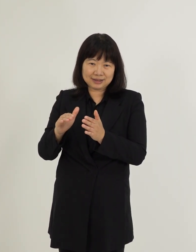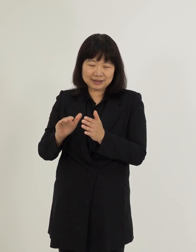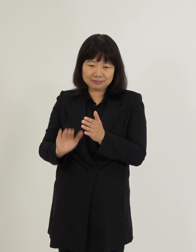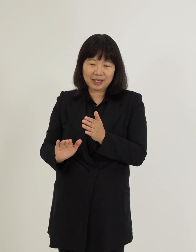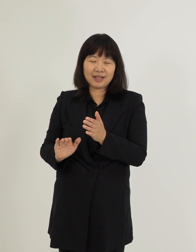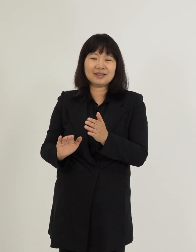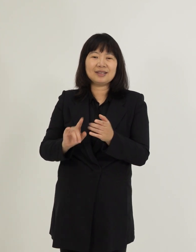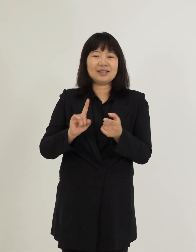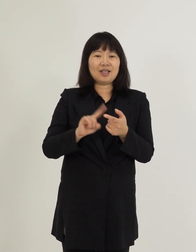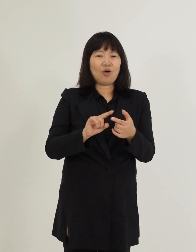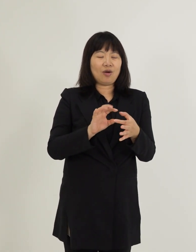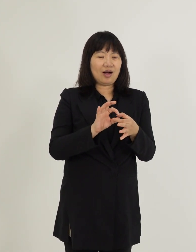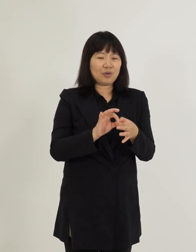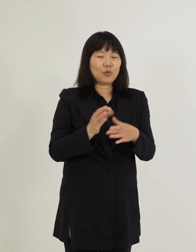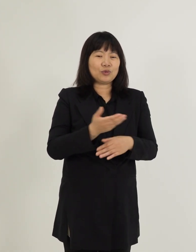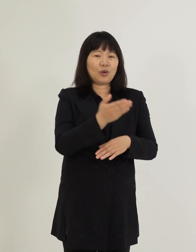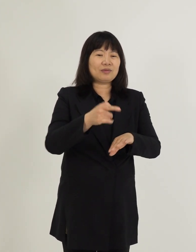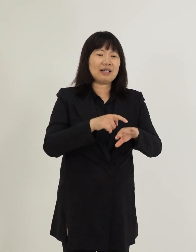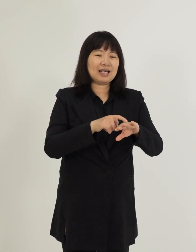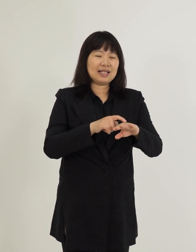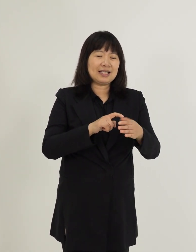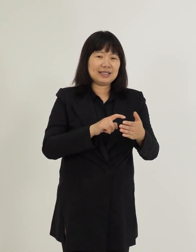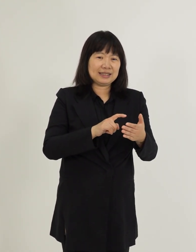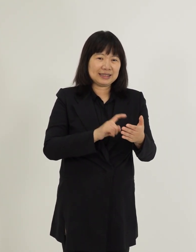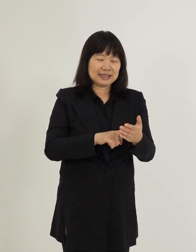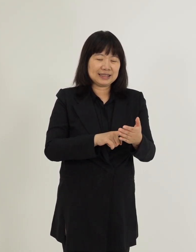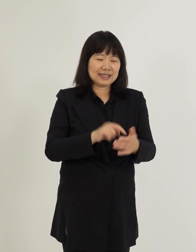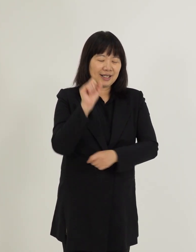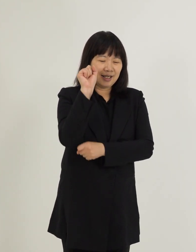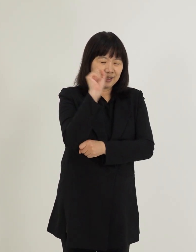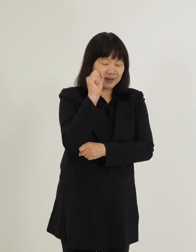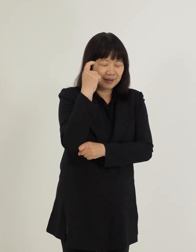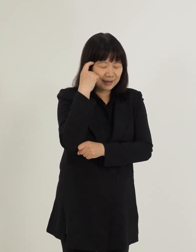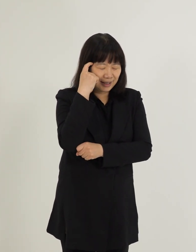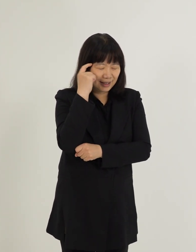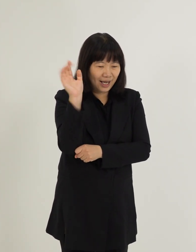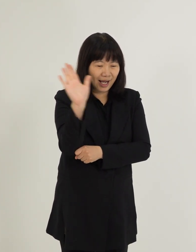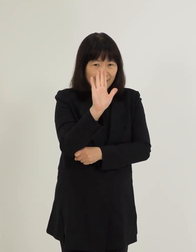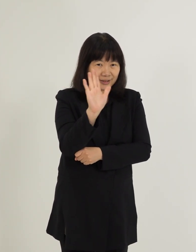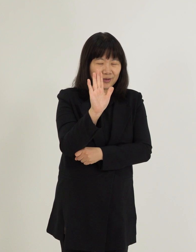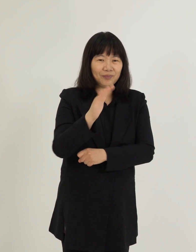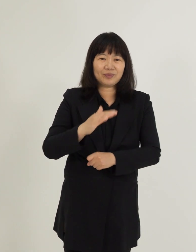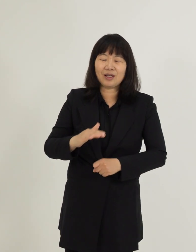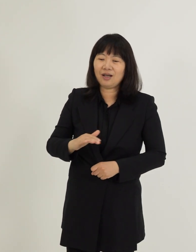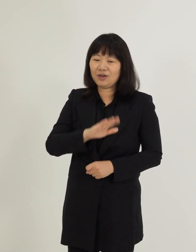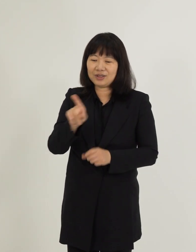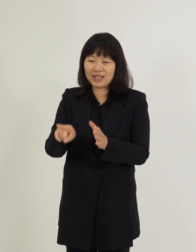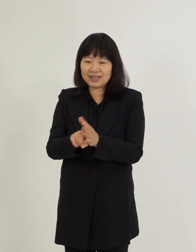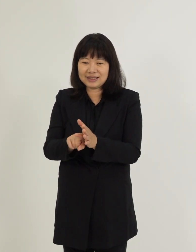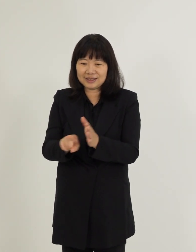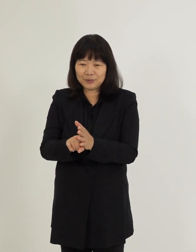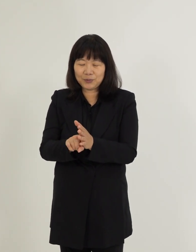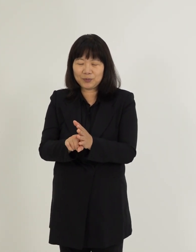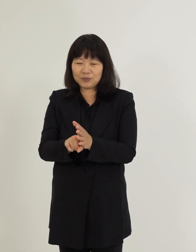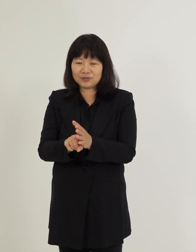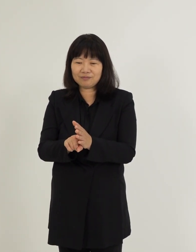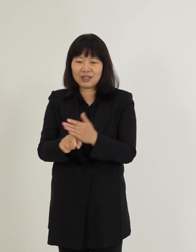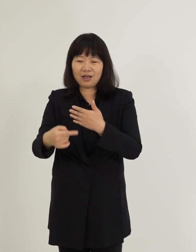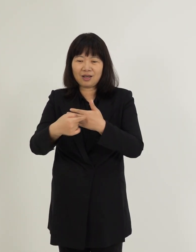의도는 아닙니다. 이제는 우리의 신앙이 구호 내지는 명분에만 머물러서는 안